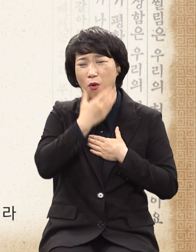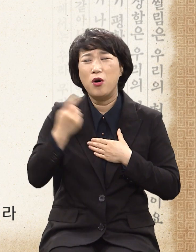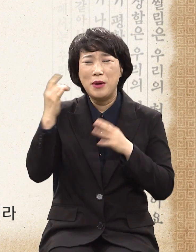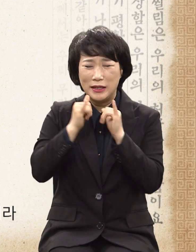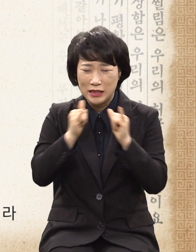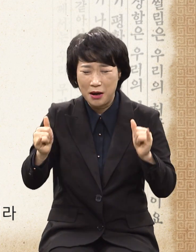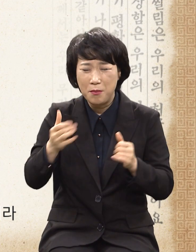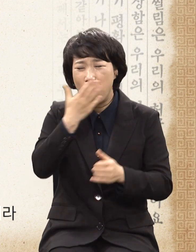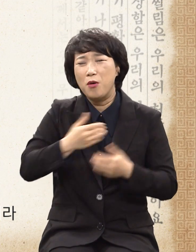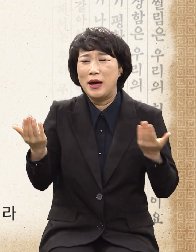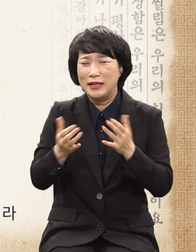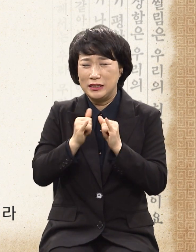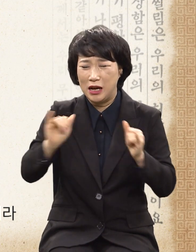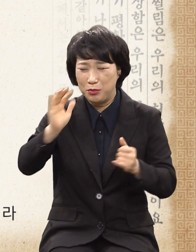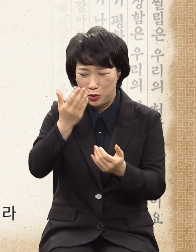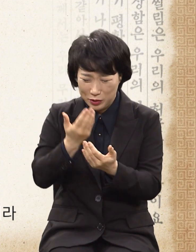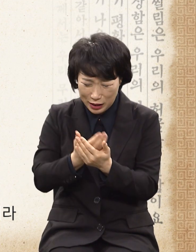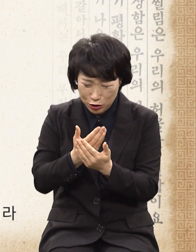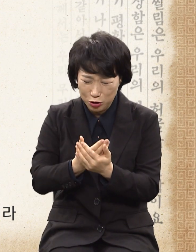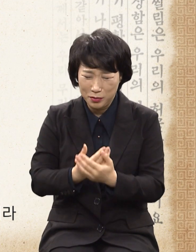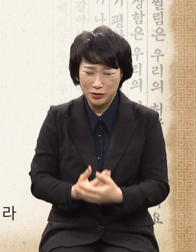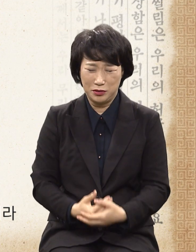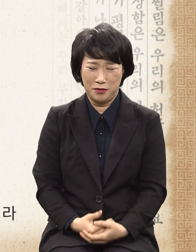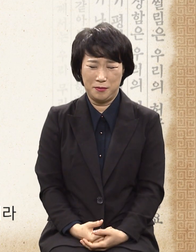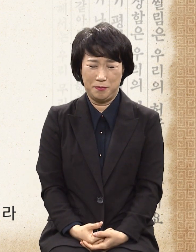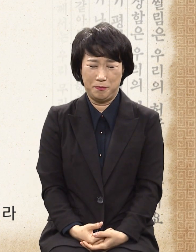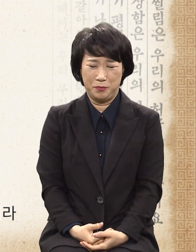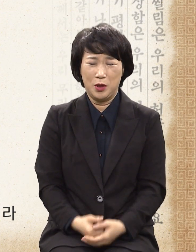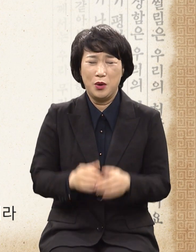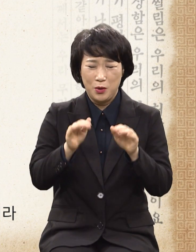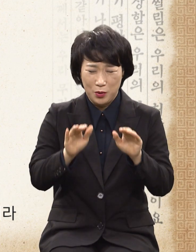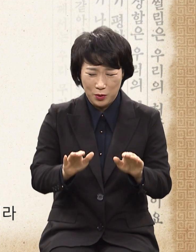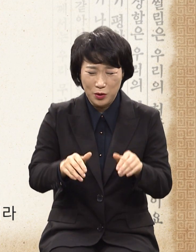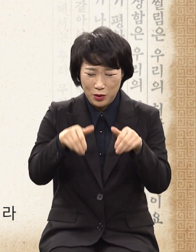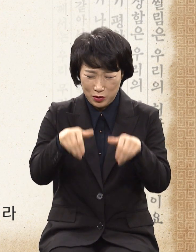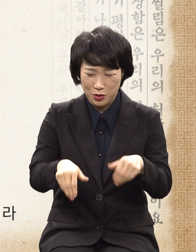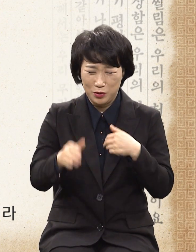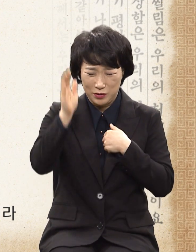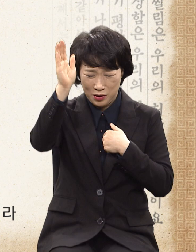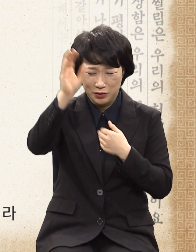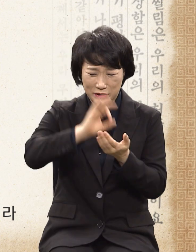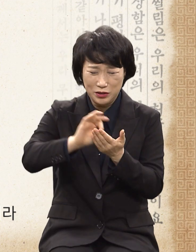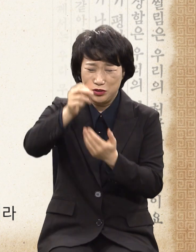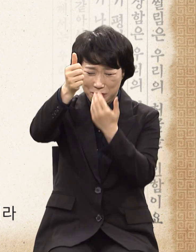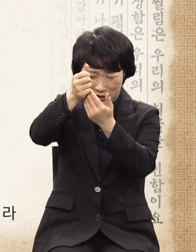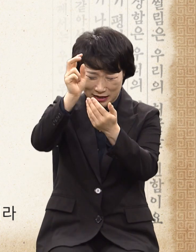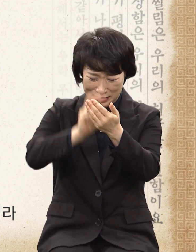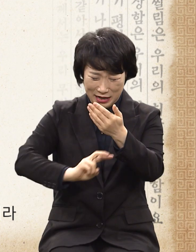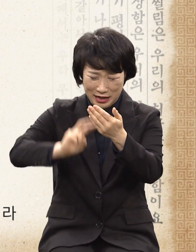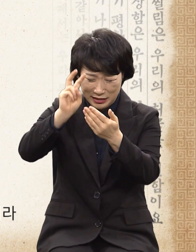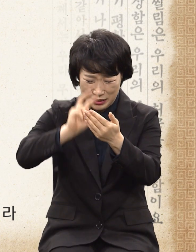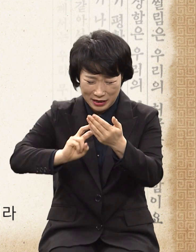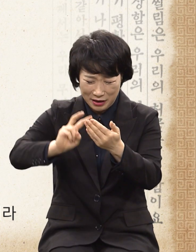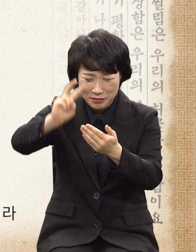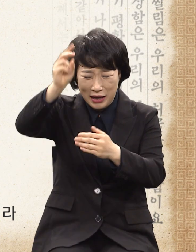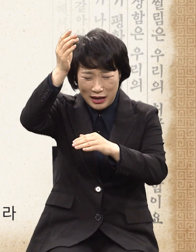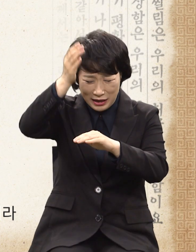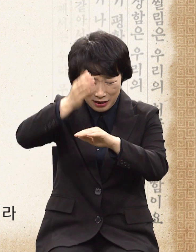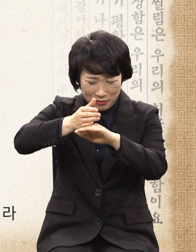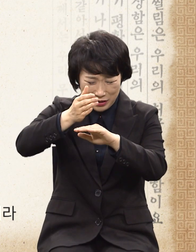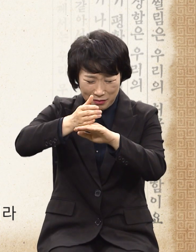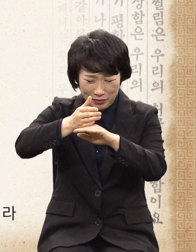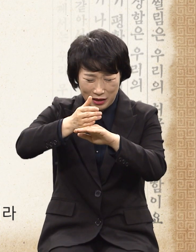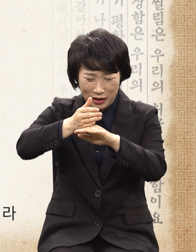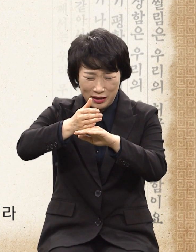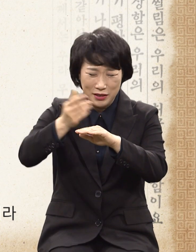사람으로 복음의 일꾼이 되게 도와주시옵소서. 오늘 또 종을 써주신 주님을 찬양합니다.